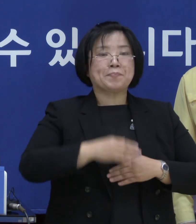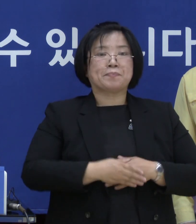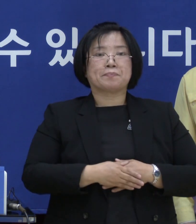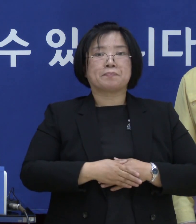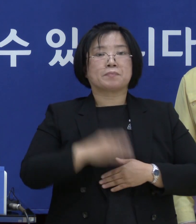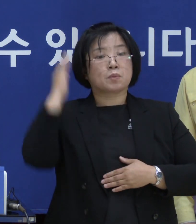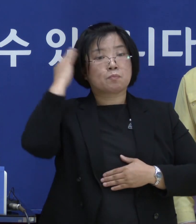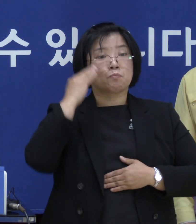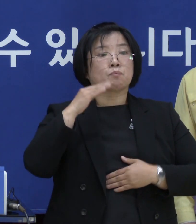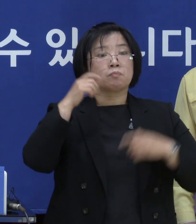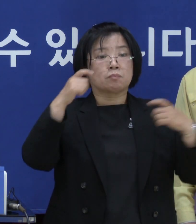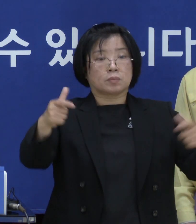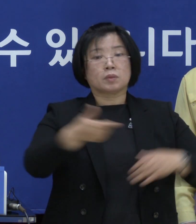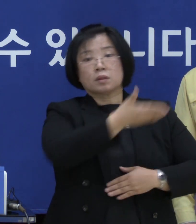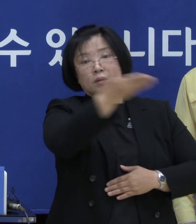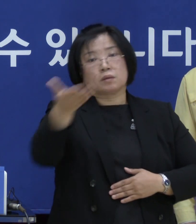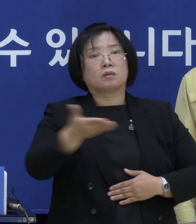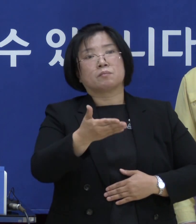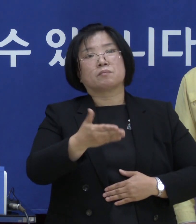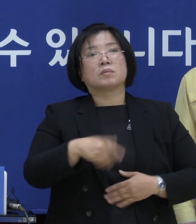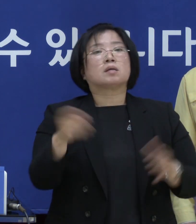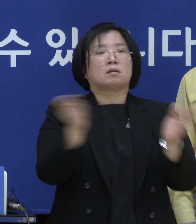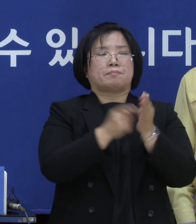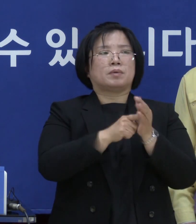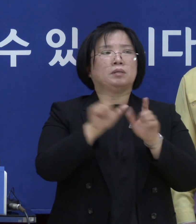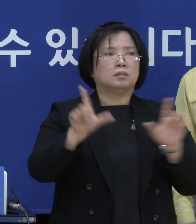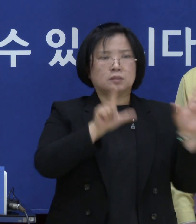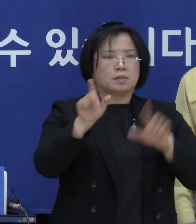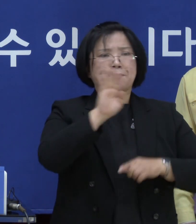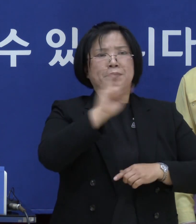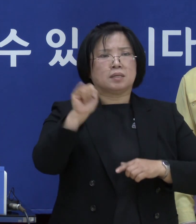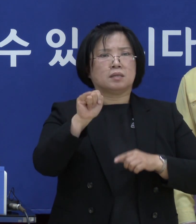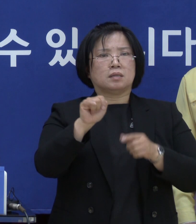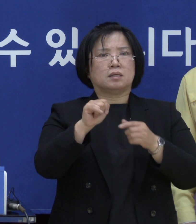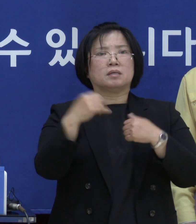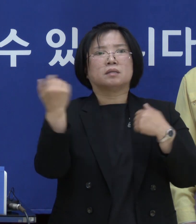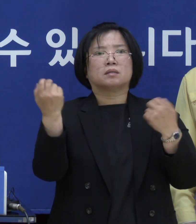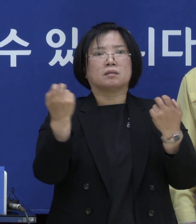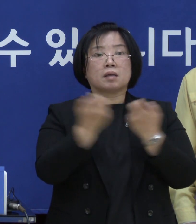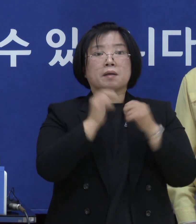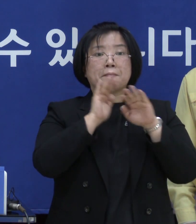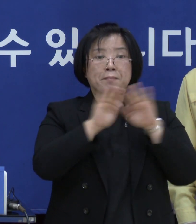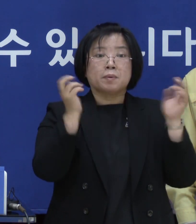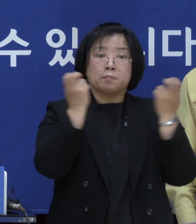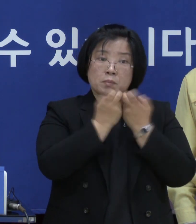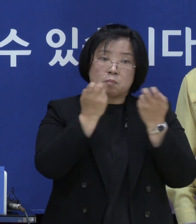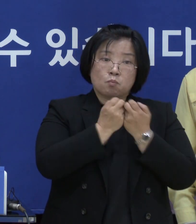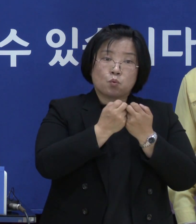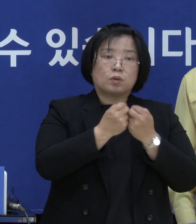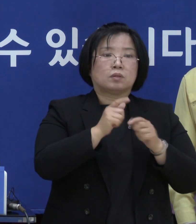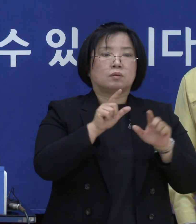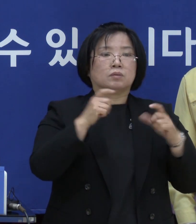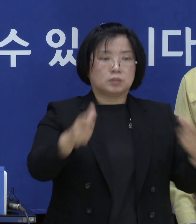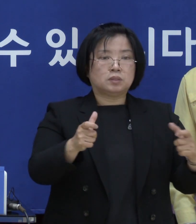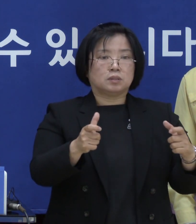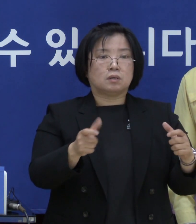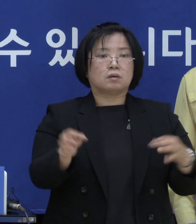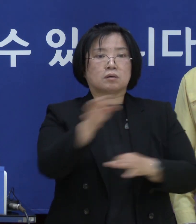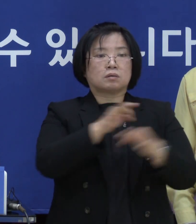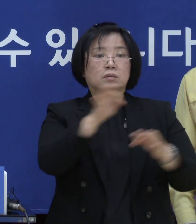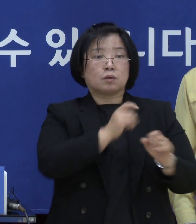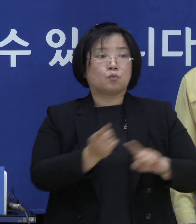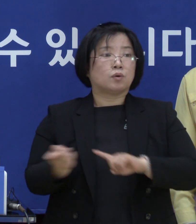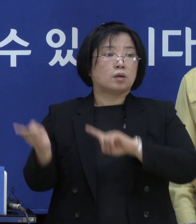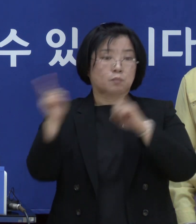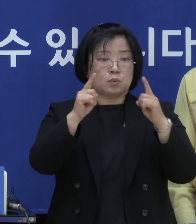국민 여러분, 긴급 생계비 지원 대책과 지역 경제 살리기 종합 지원 대책을